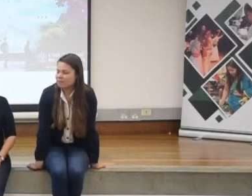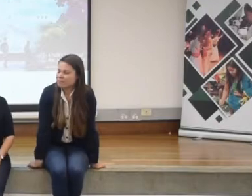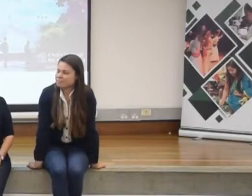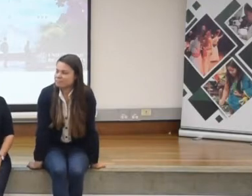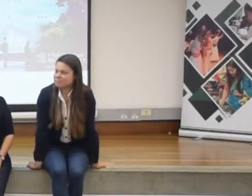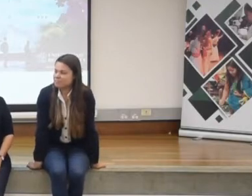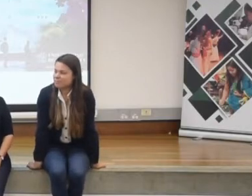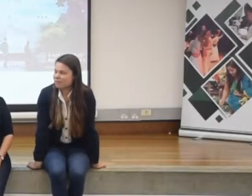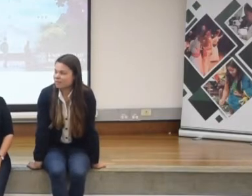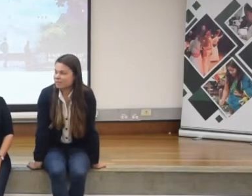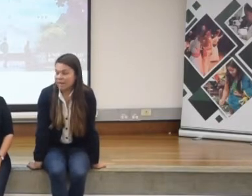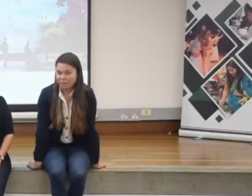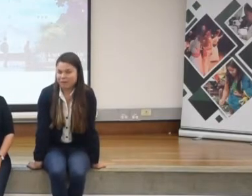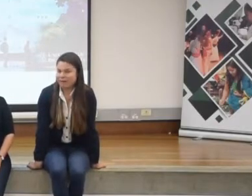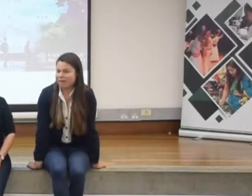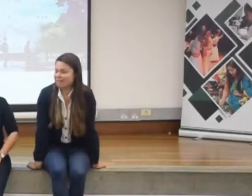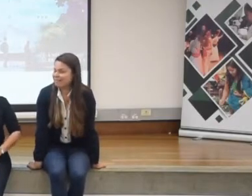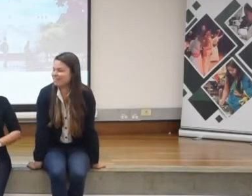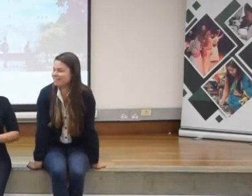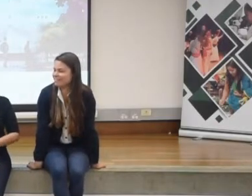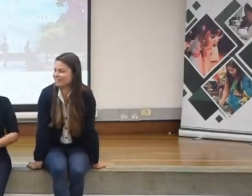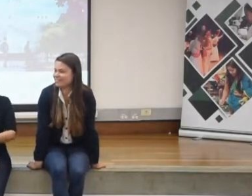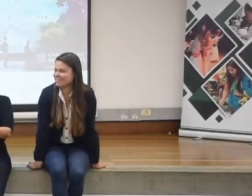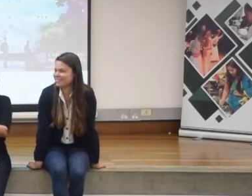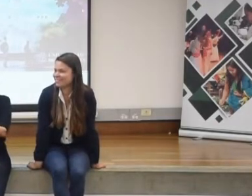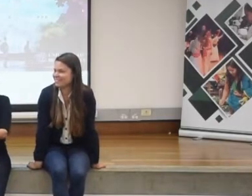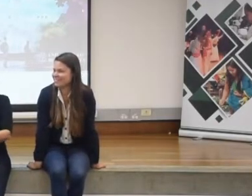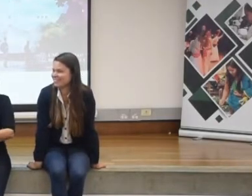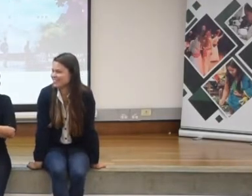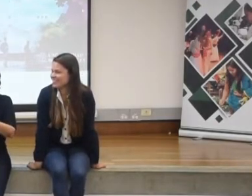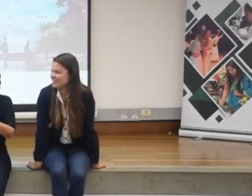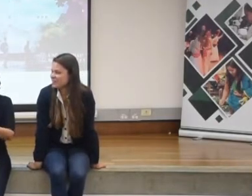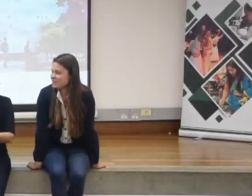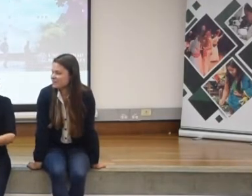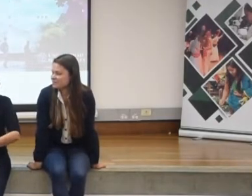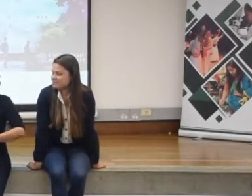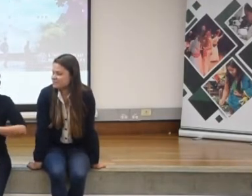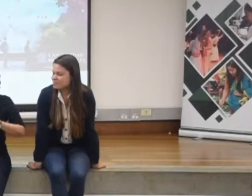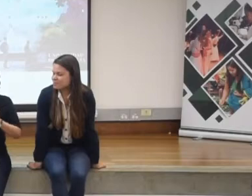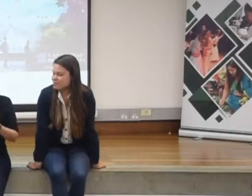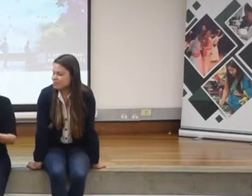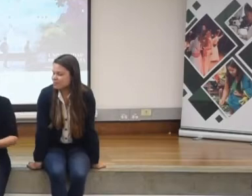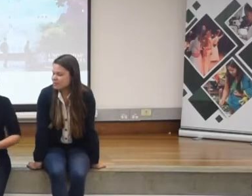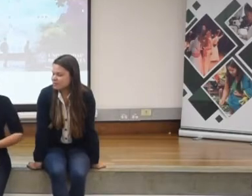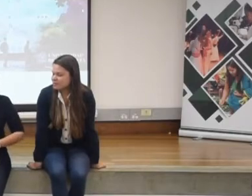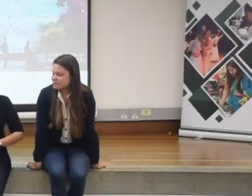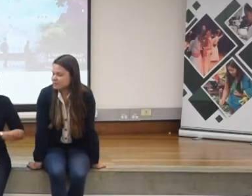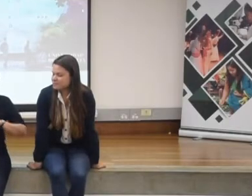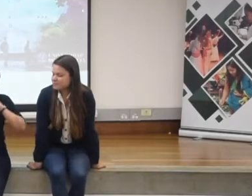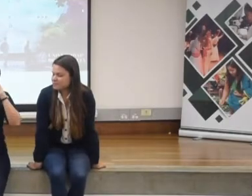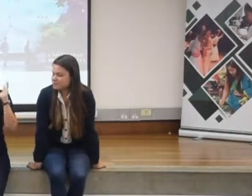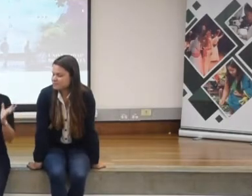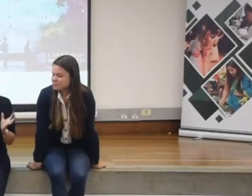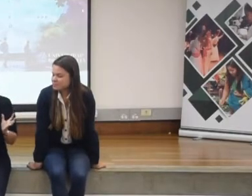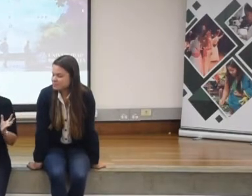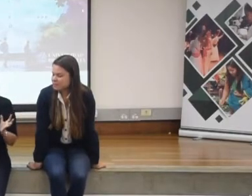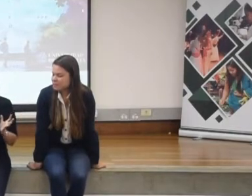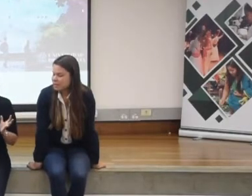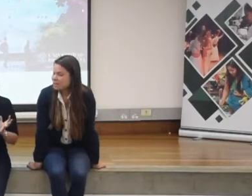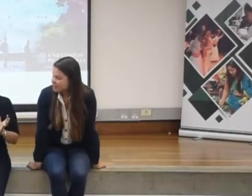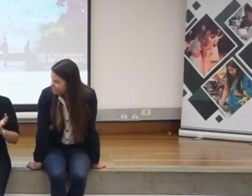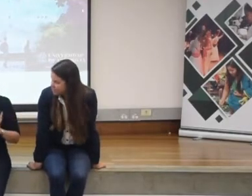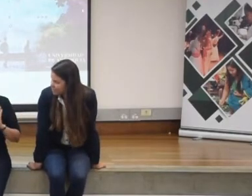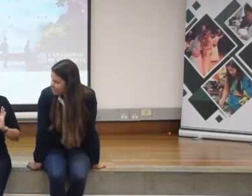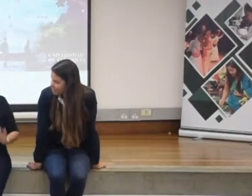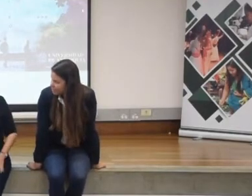Empecemos nosotros 5 pues. Entonces el 12 de febrero nosotros venimos con una propuesta para empezar.